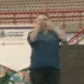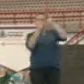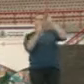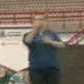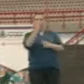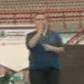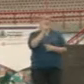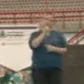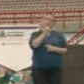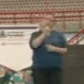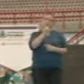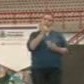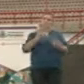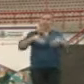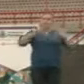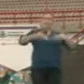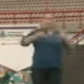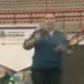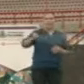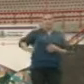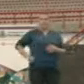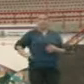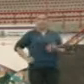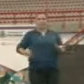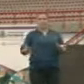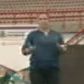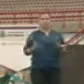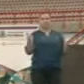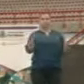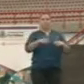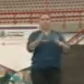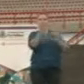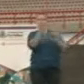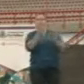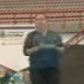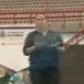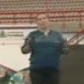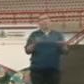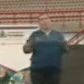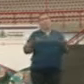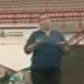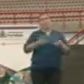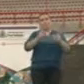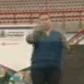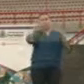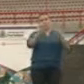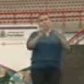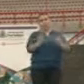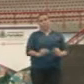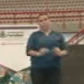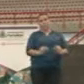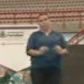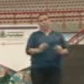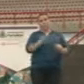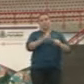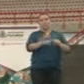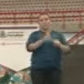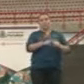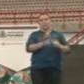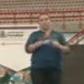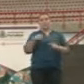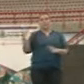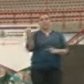está imponente, está sofrendo, tá? Hoje a escultura perde um pouco do seu impacto, porque nós